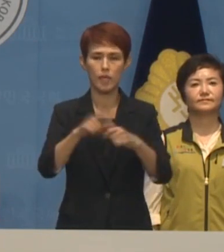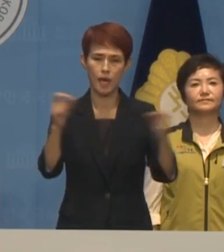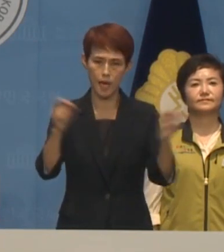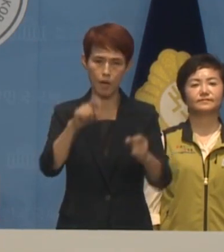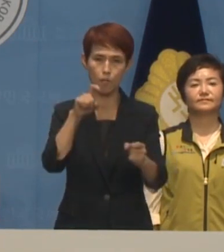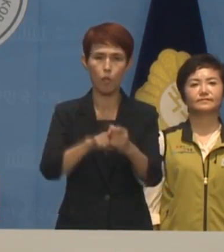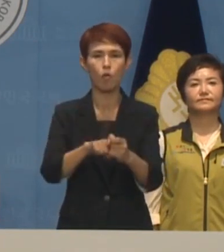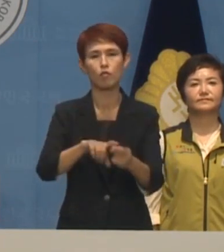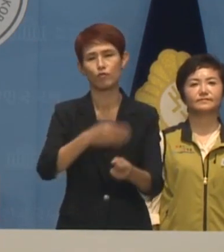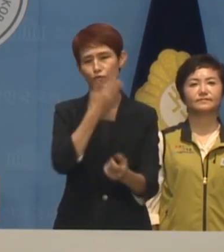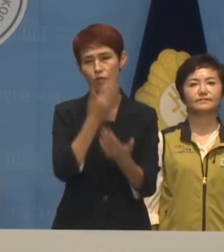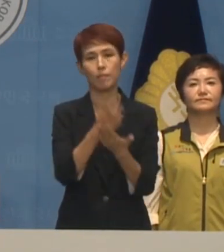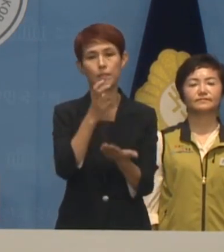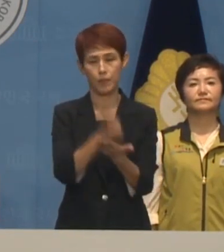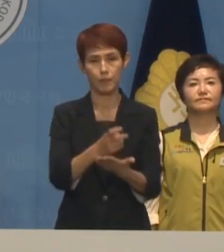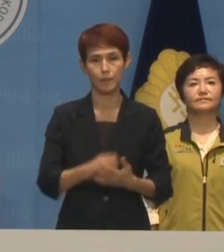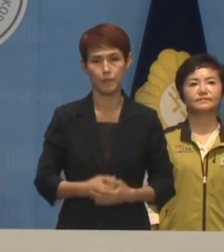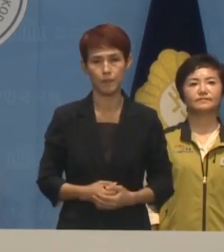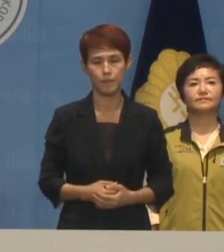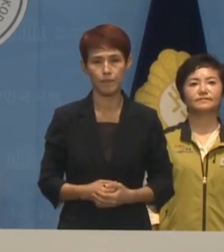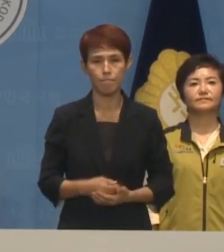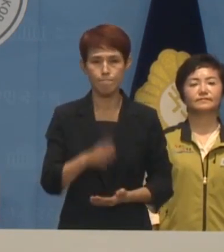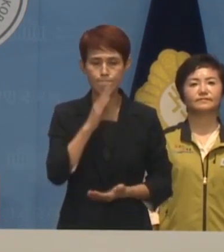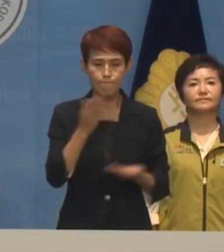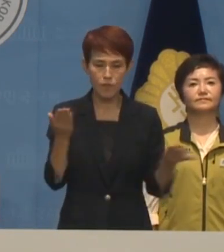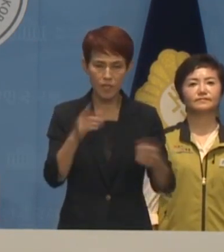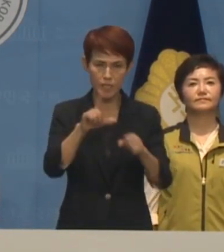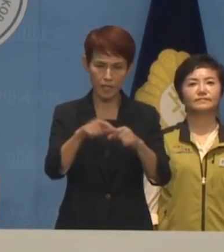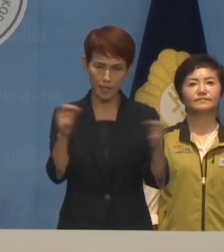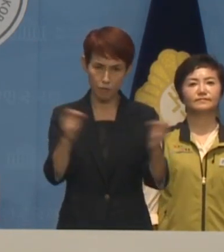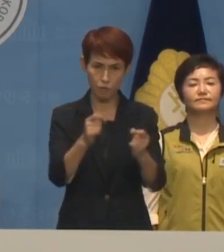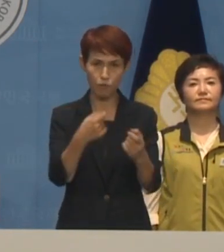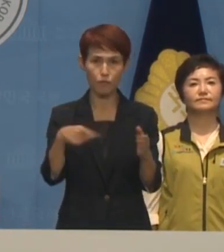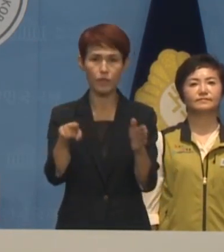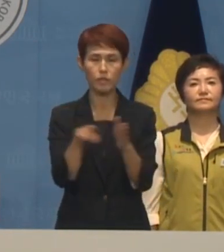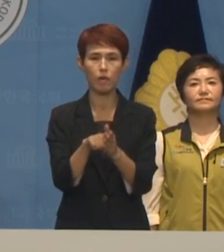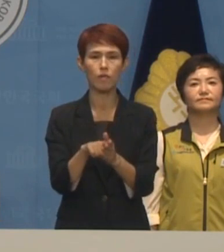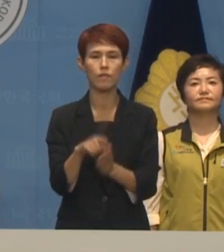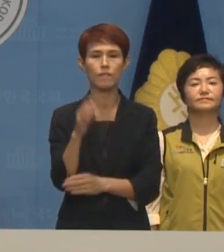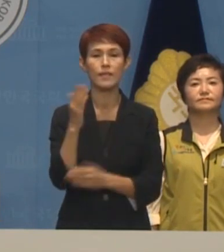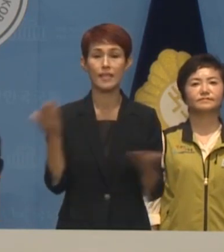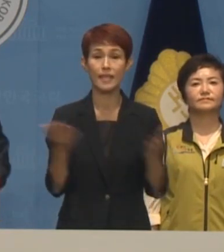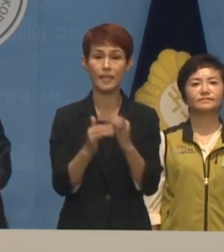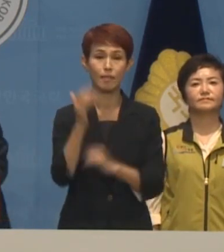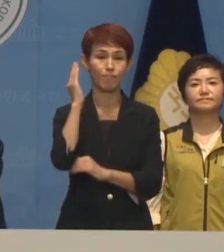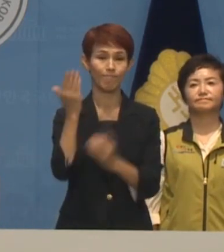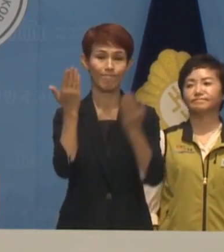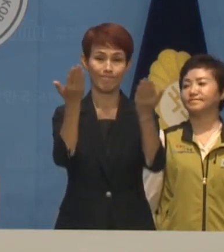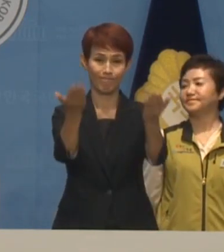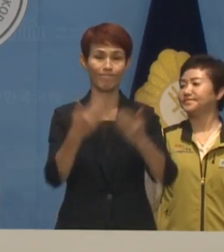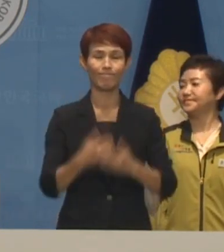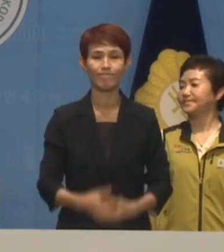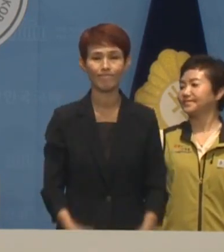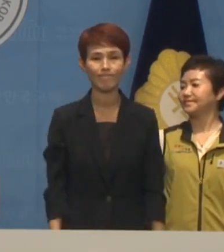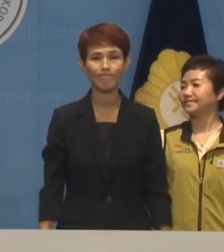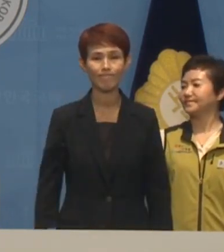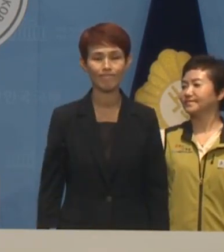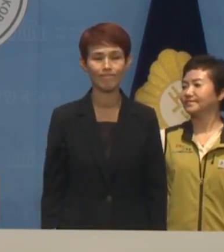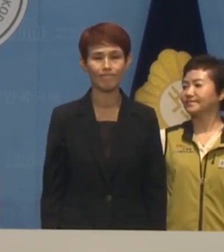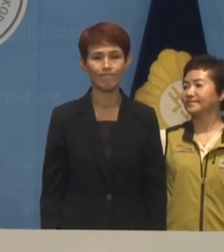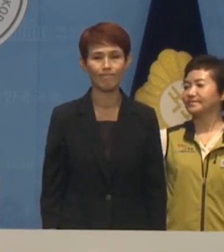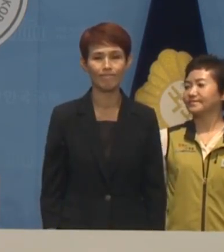확신합니다. 이어 실노동시간 단축을 촉구하는 현장 노동자들의 발언을 듣도록 하겠습니다.